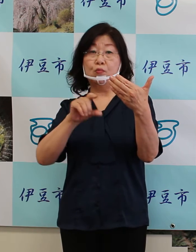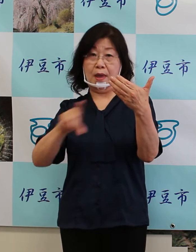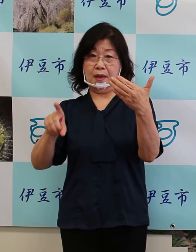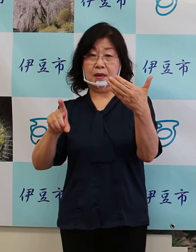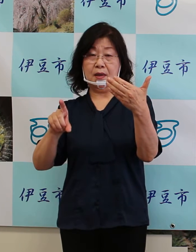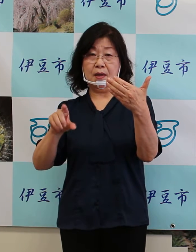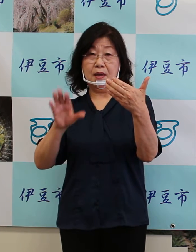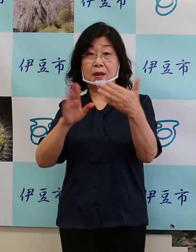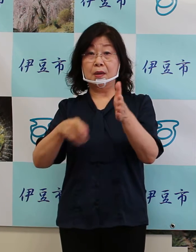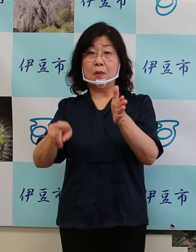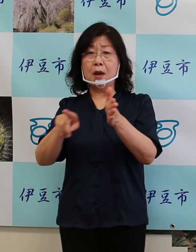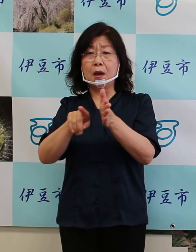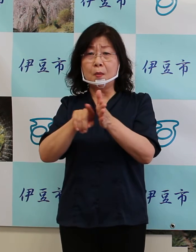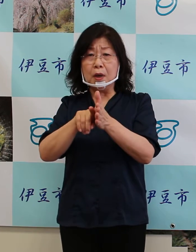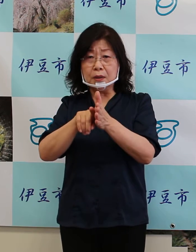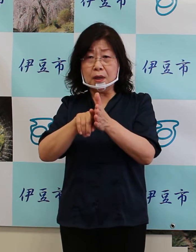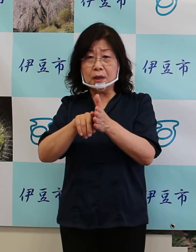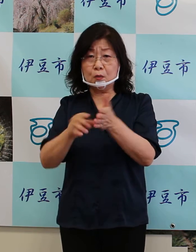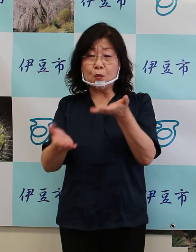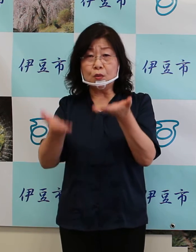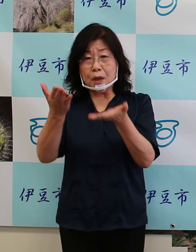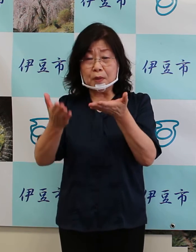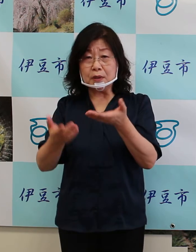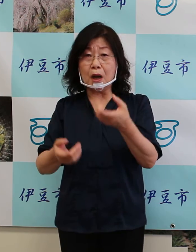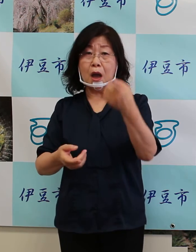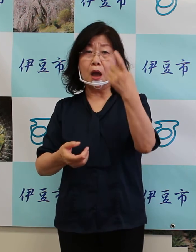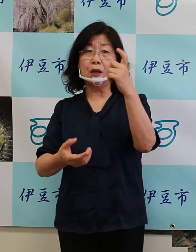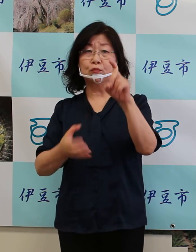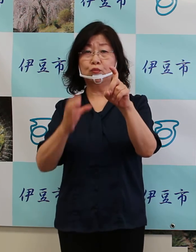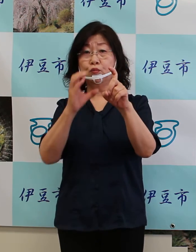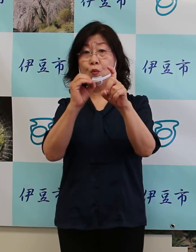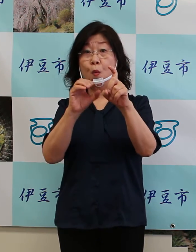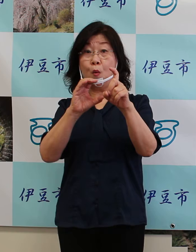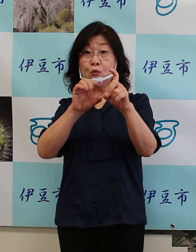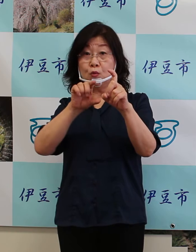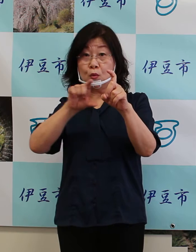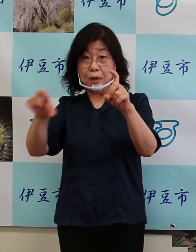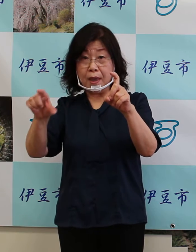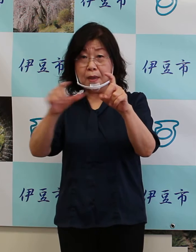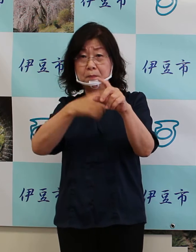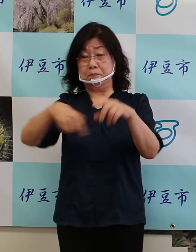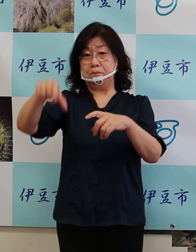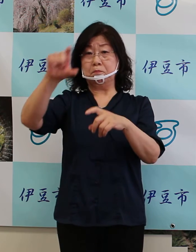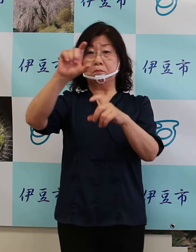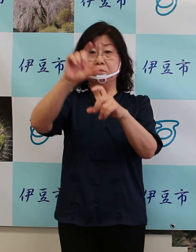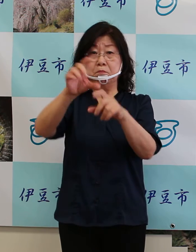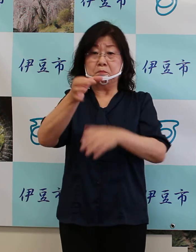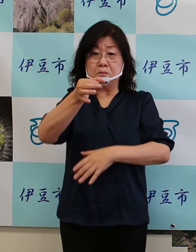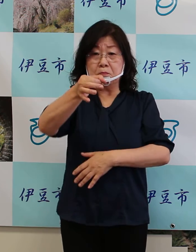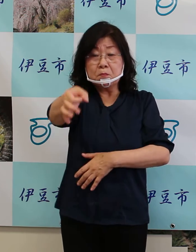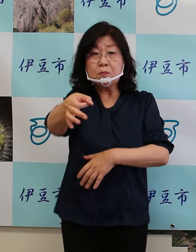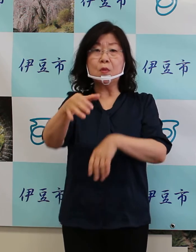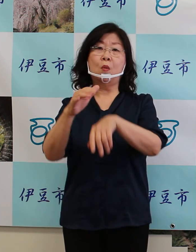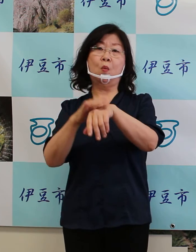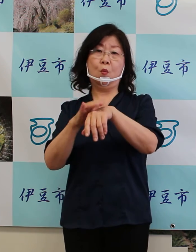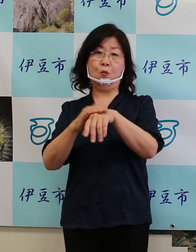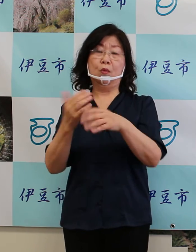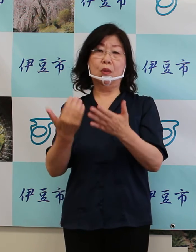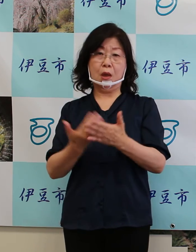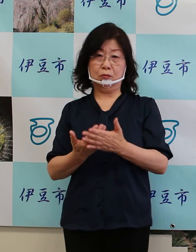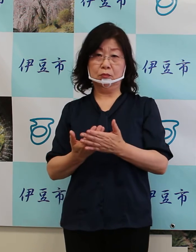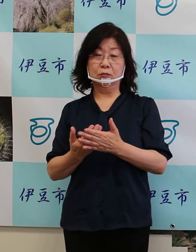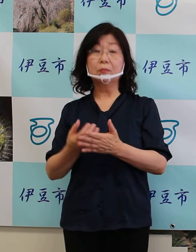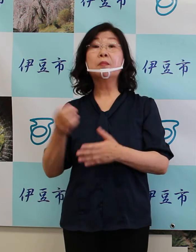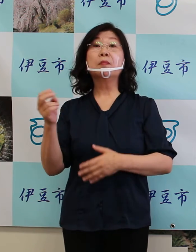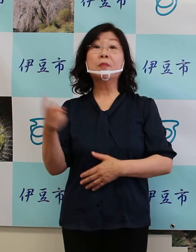に10億円もの予算をそちらに投じていくか、あるいは